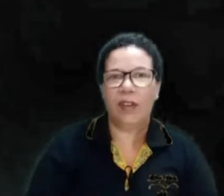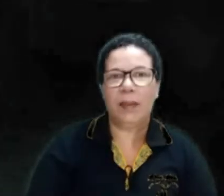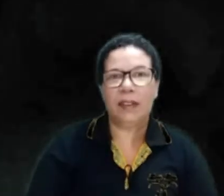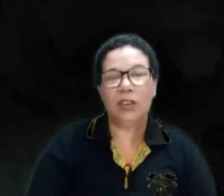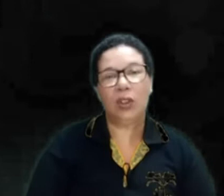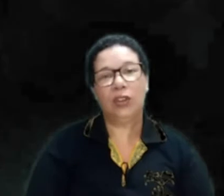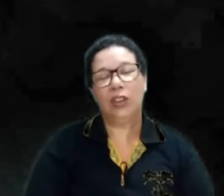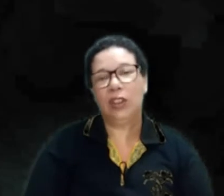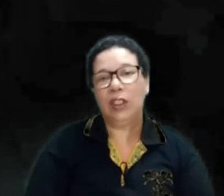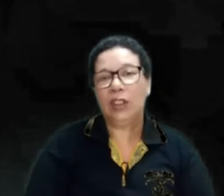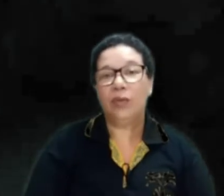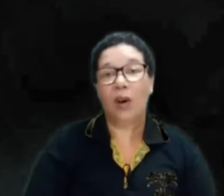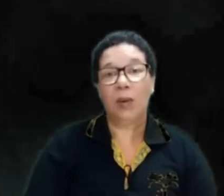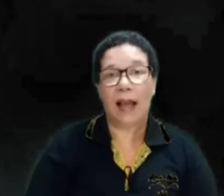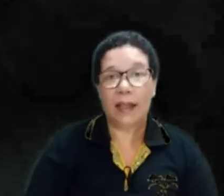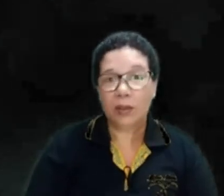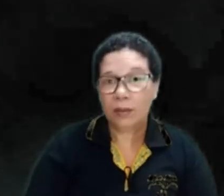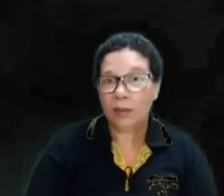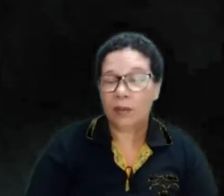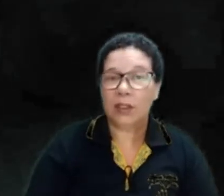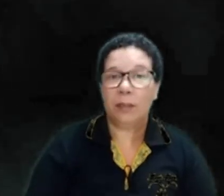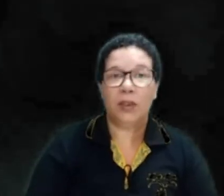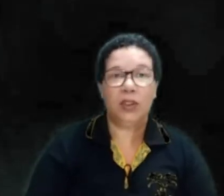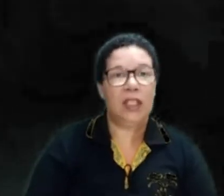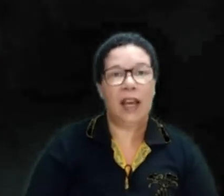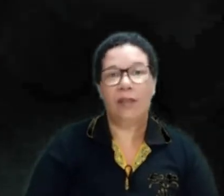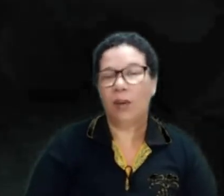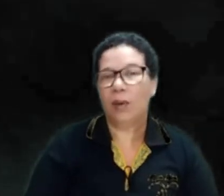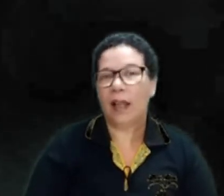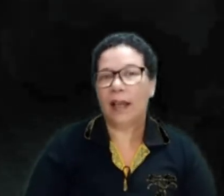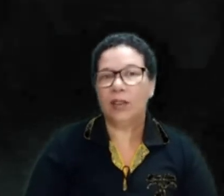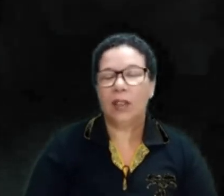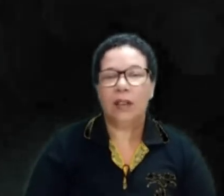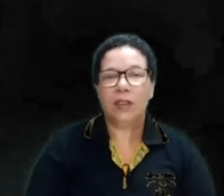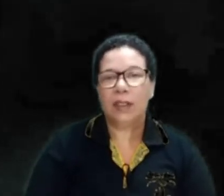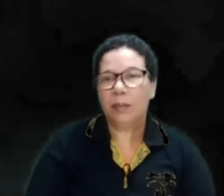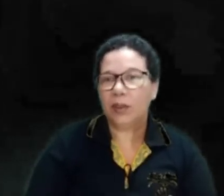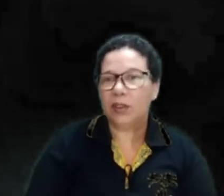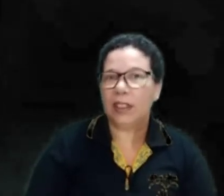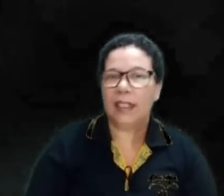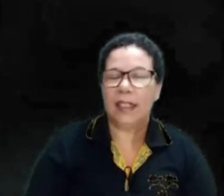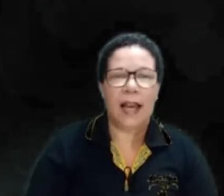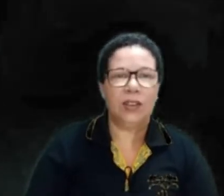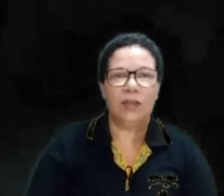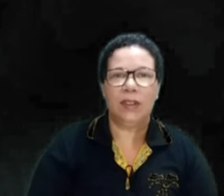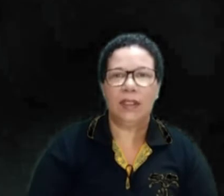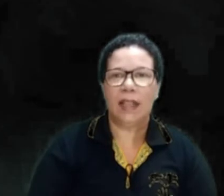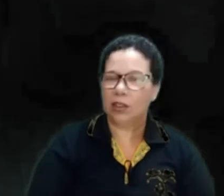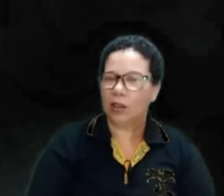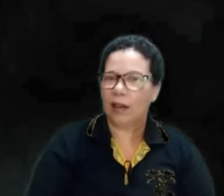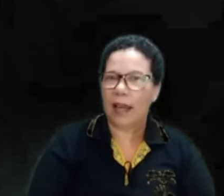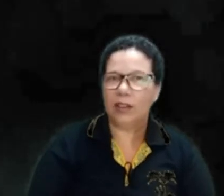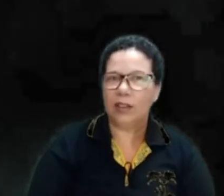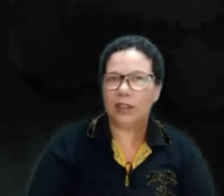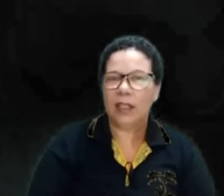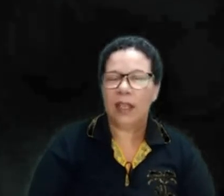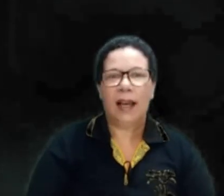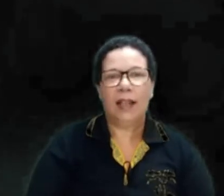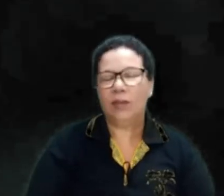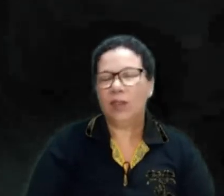Uma ferramenta de formulário. Você pode criar formulários, você pode criar atividades